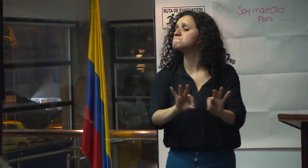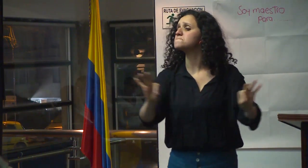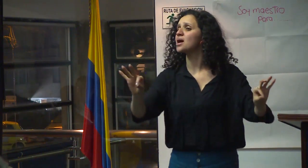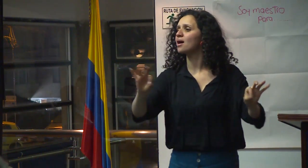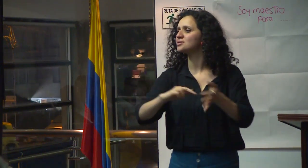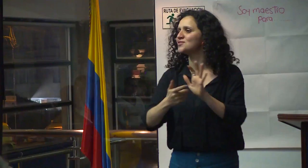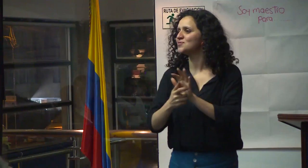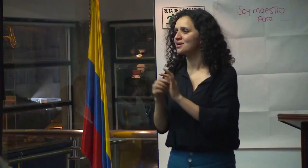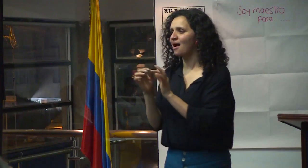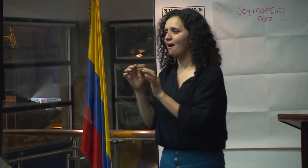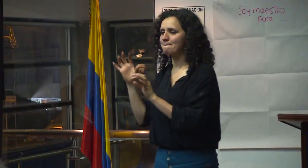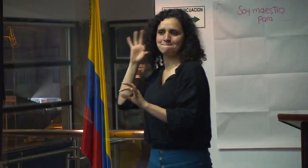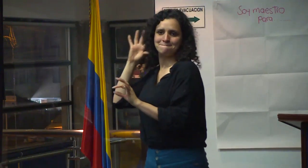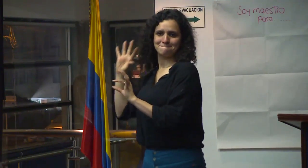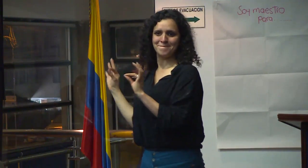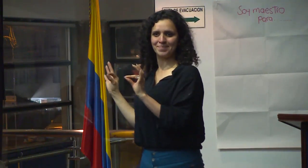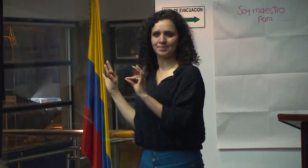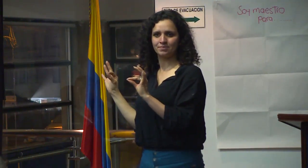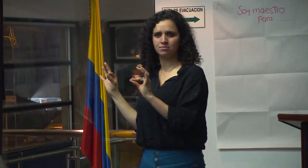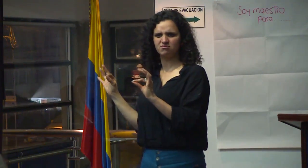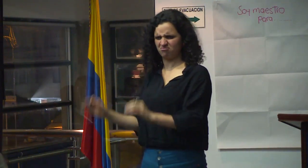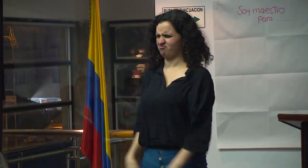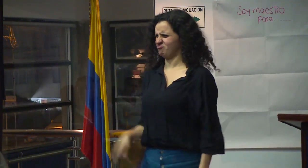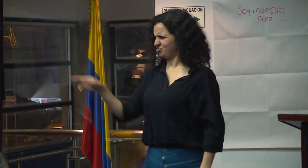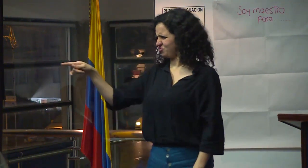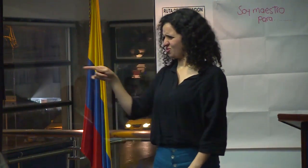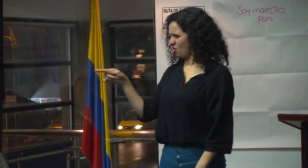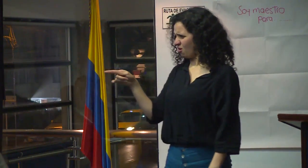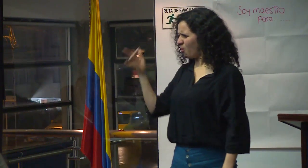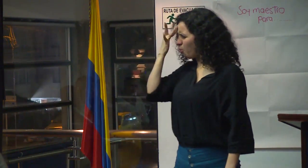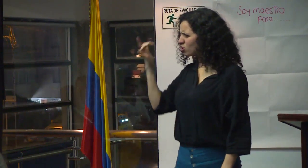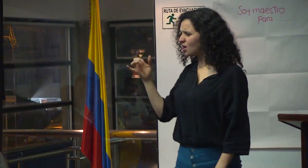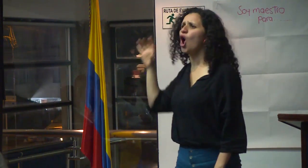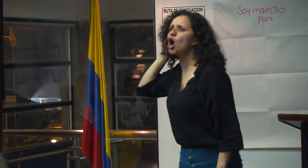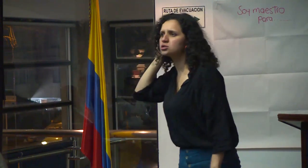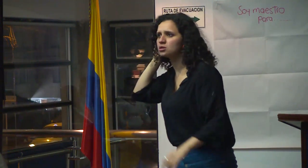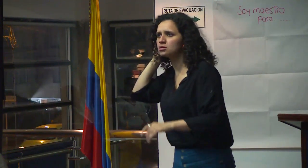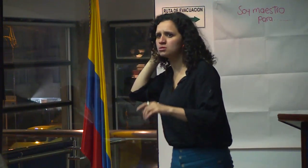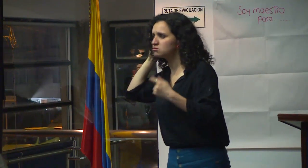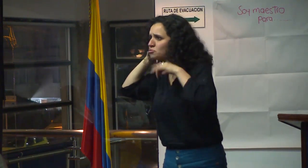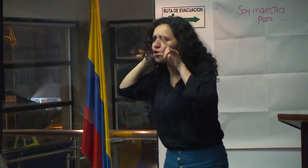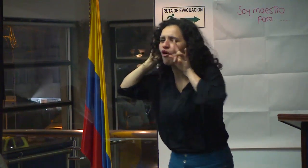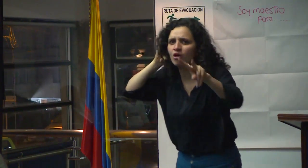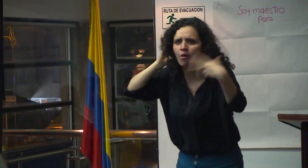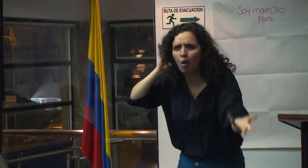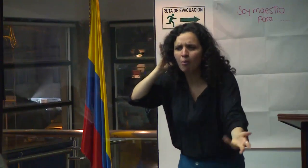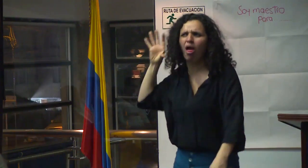esa edad por lo menos, les cuesta entender yo por qué lo estoy percibiendo, yo por qué lo oigo si ellos no lo ven.